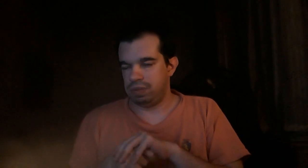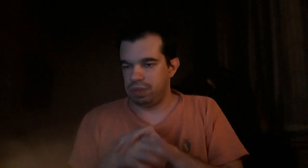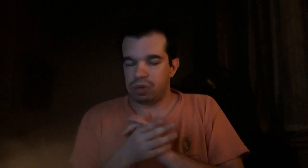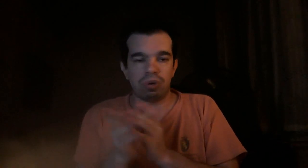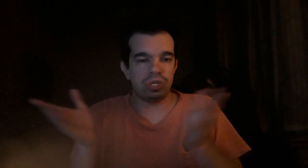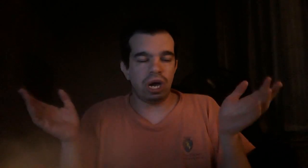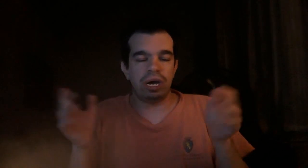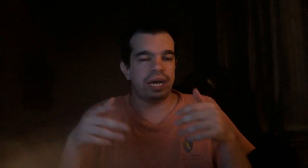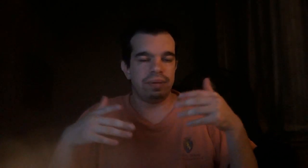In conclusione,